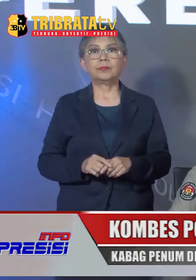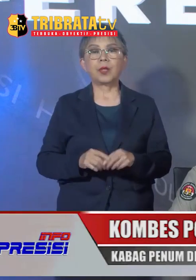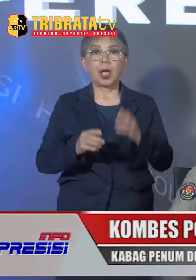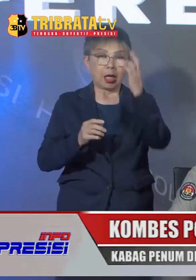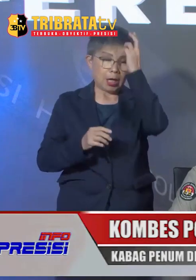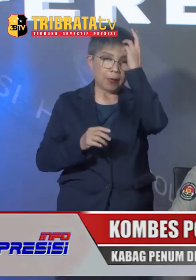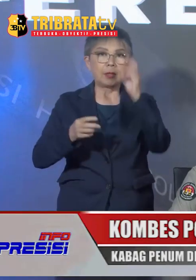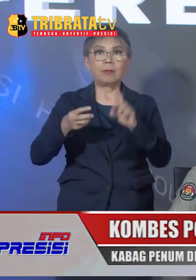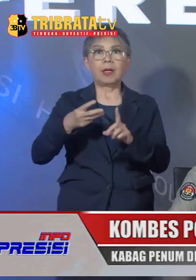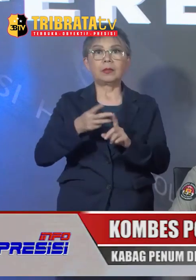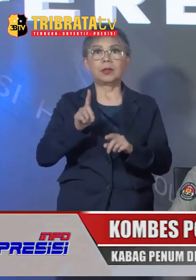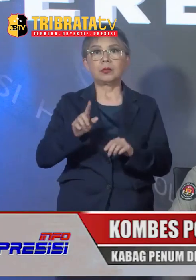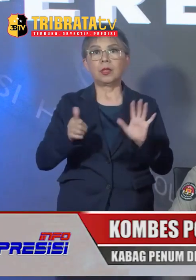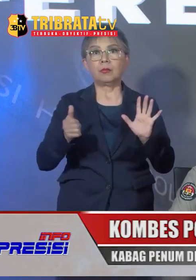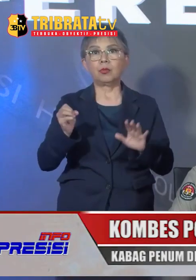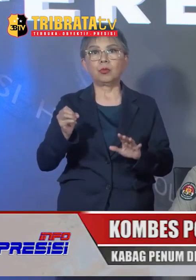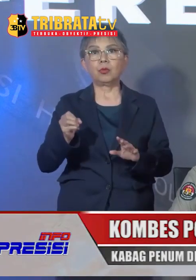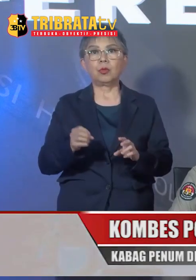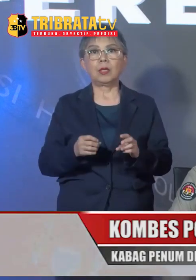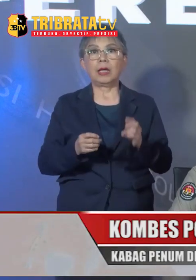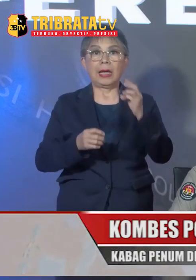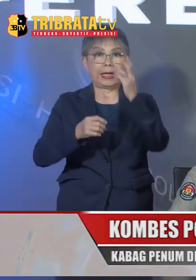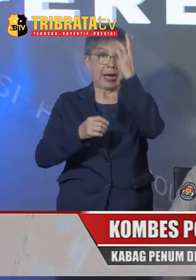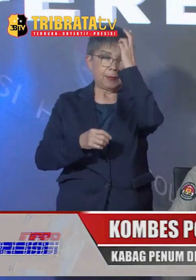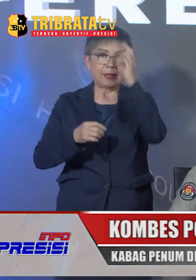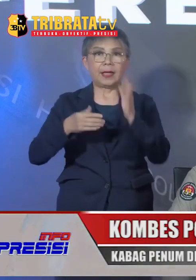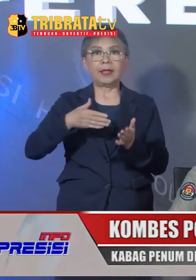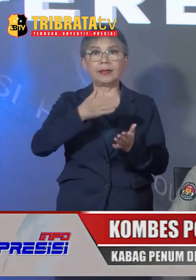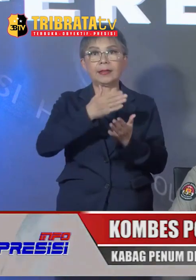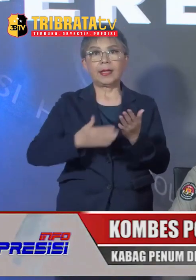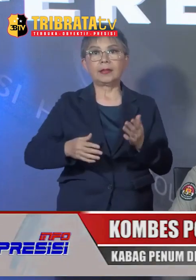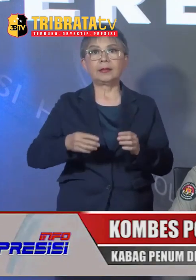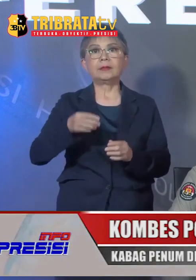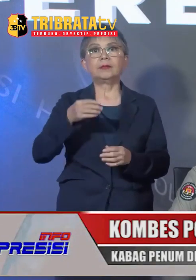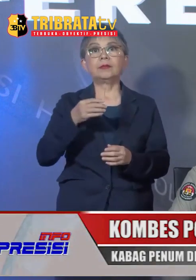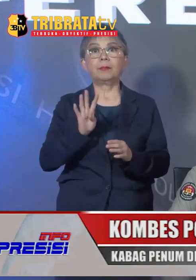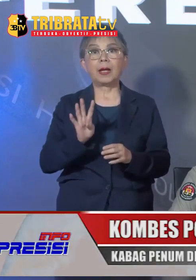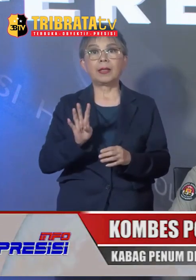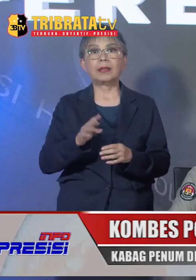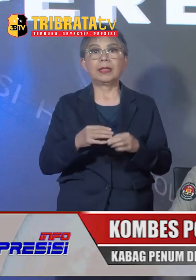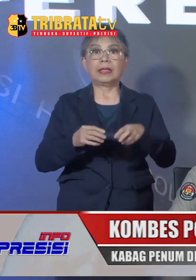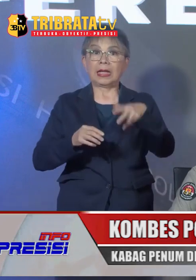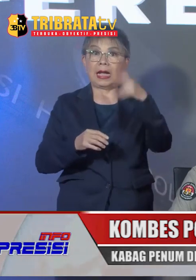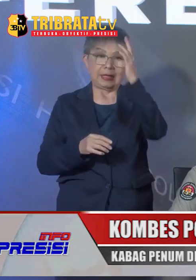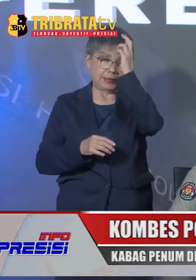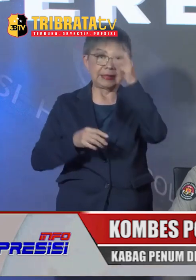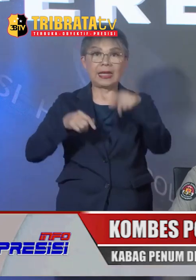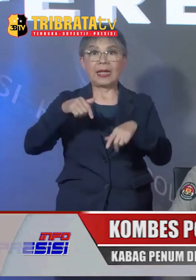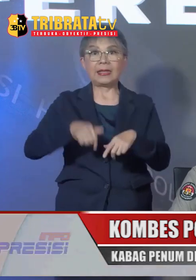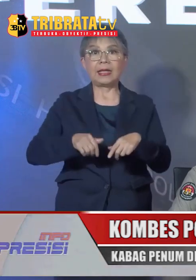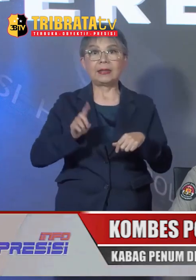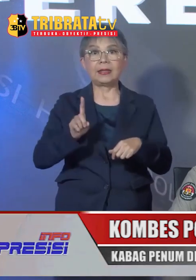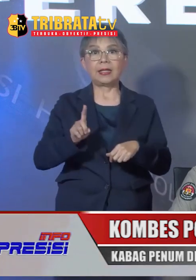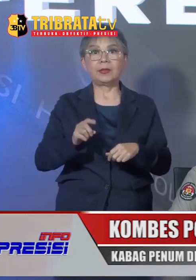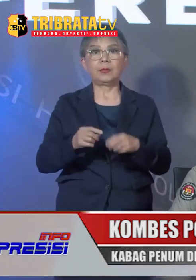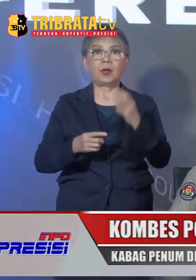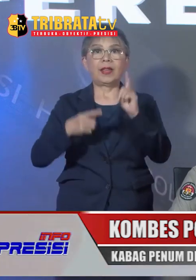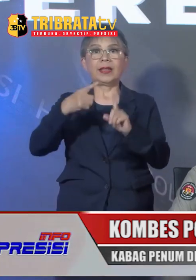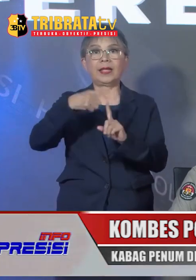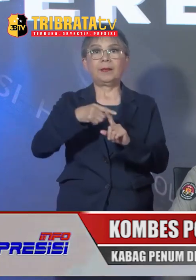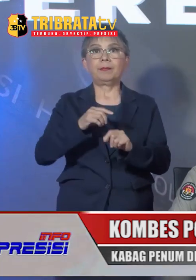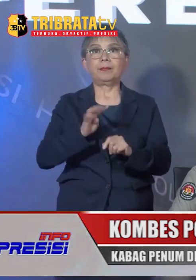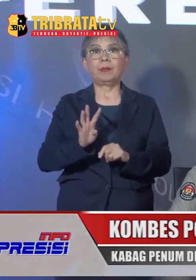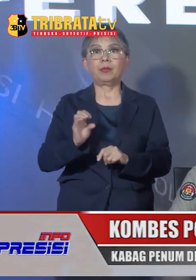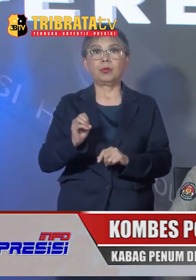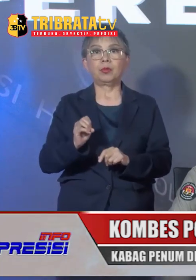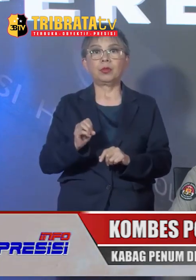Polda Kalbar 160 Polda Kalteng 4 Polda Kalsel 1 Polda Kaltim 40